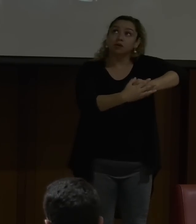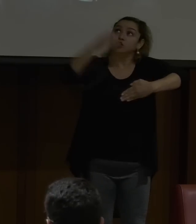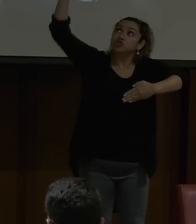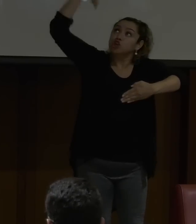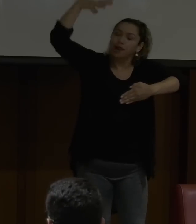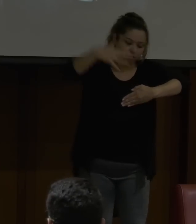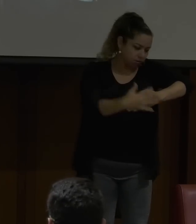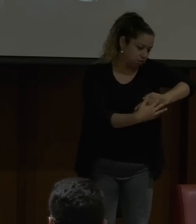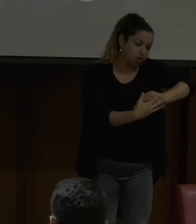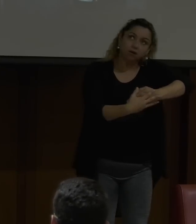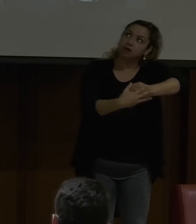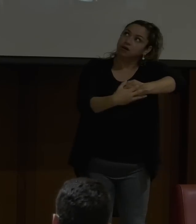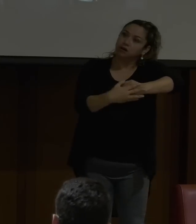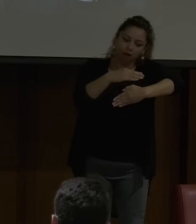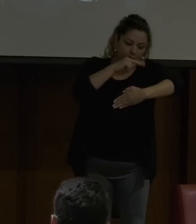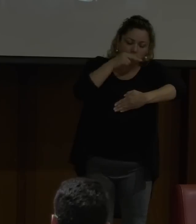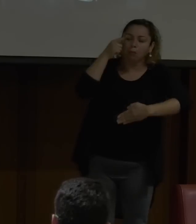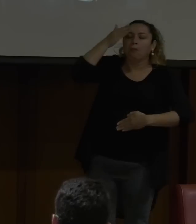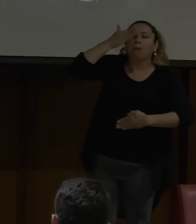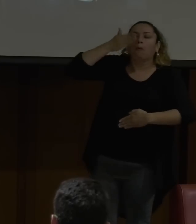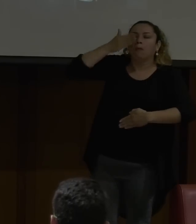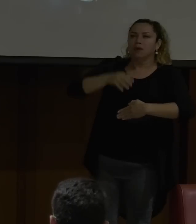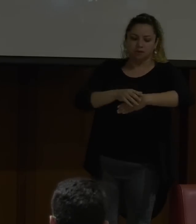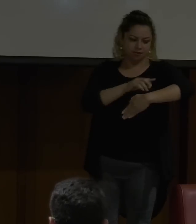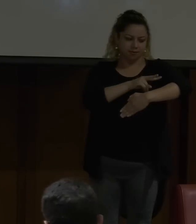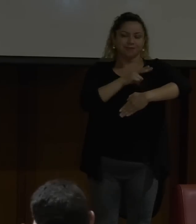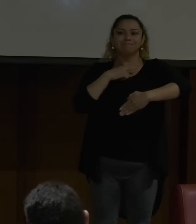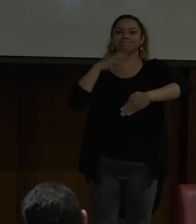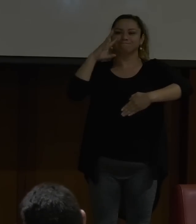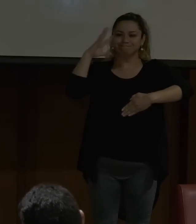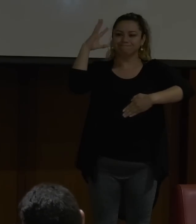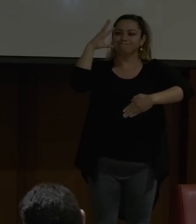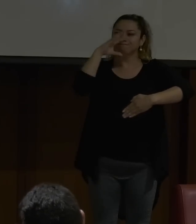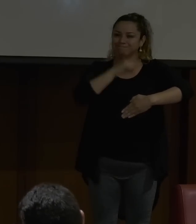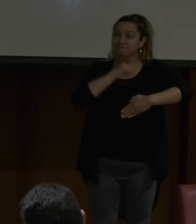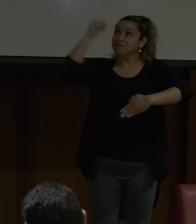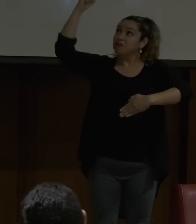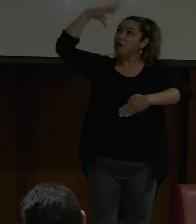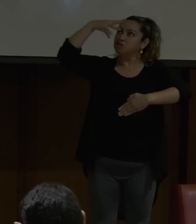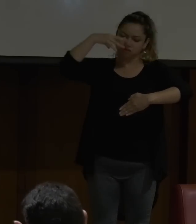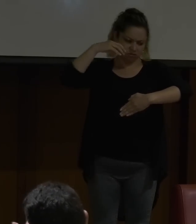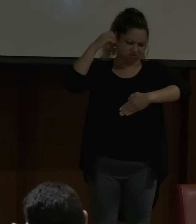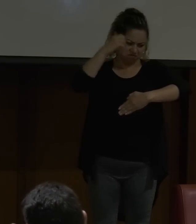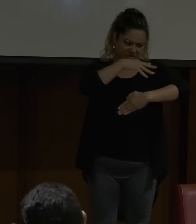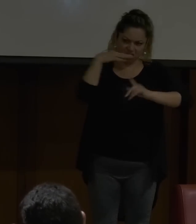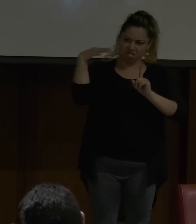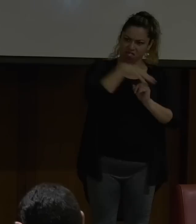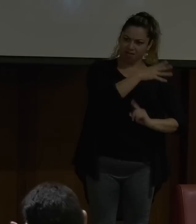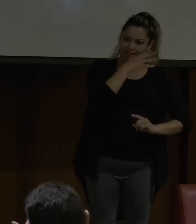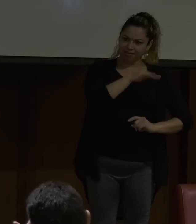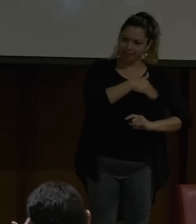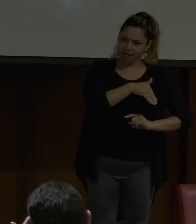sol. Entonces confirmó lo que se negaba a creer. La luz recalcitrante no molestaba la vista del recién nacido. En